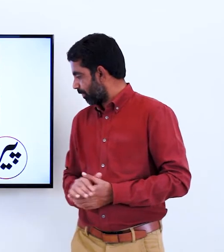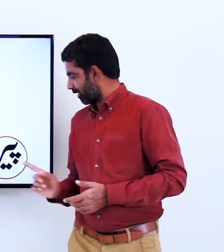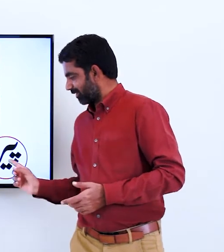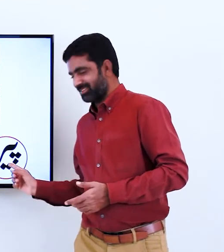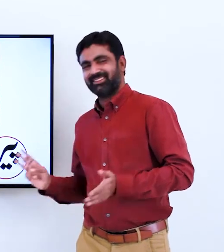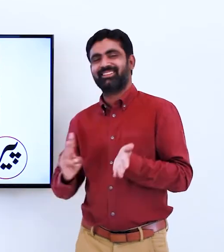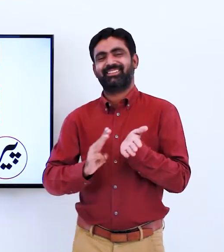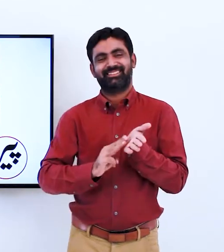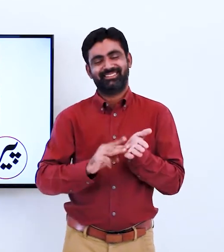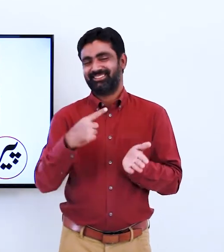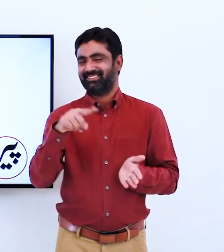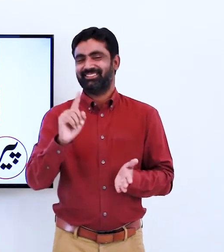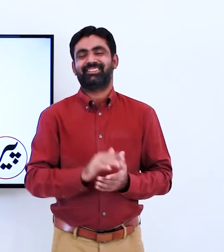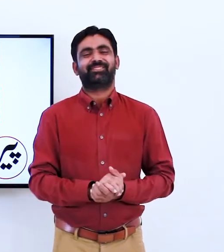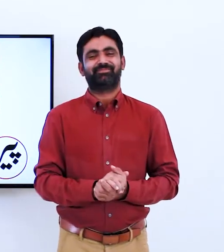पीर, बिल्कुल दुरुस्त।